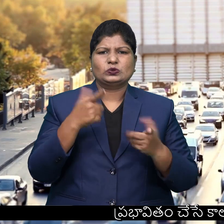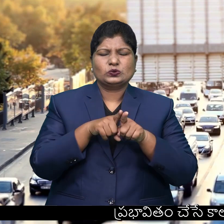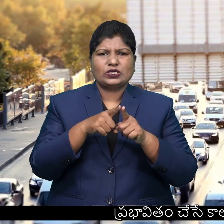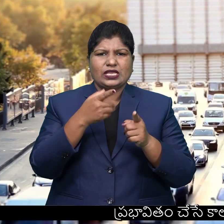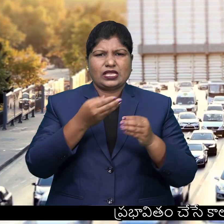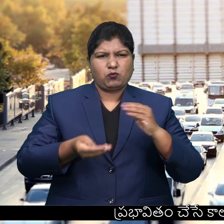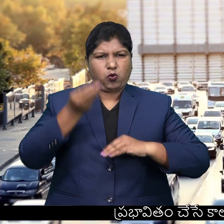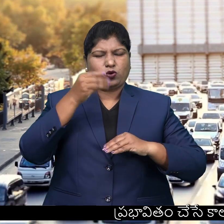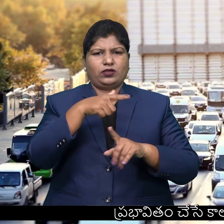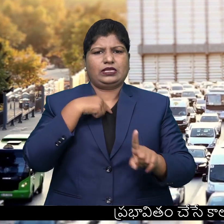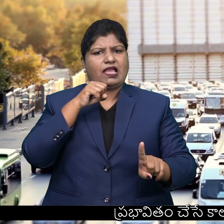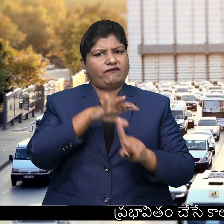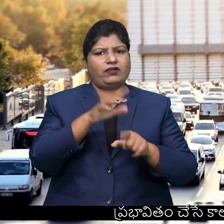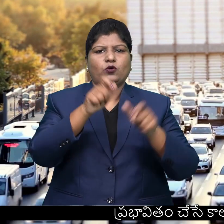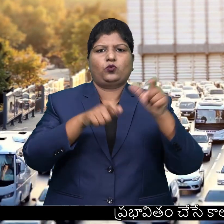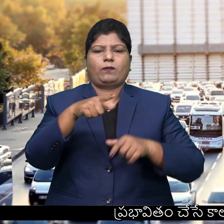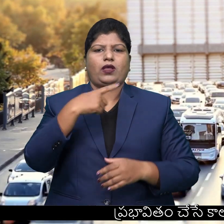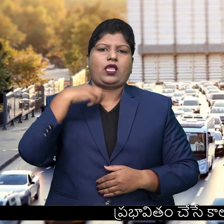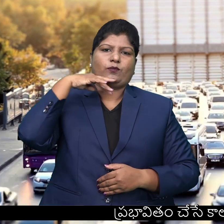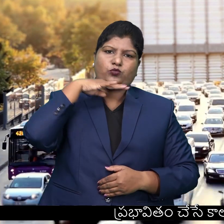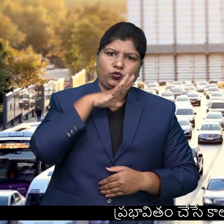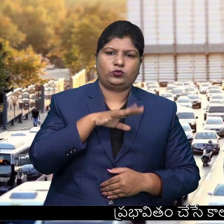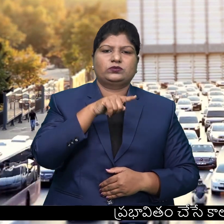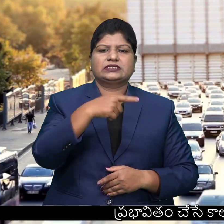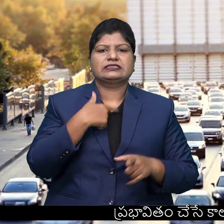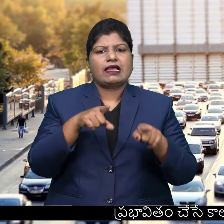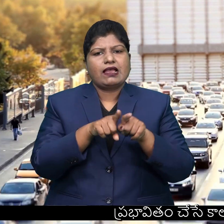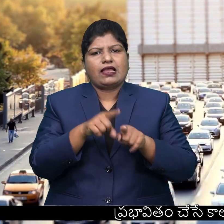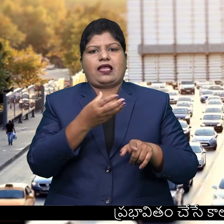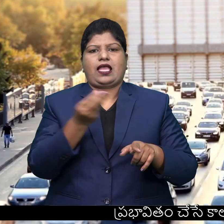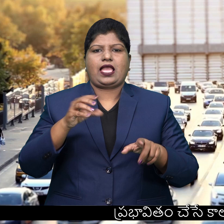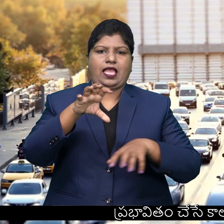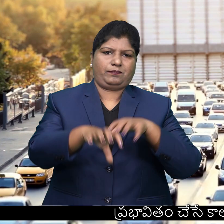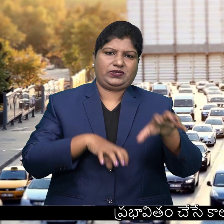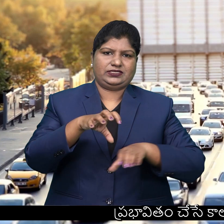ప్రభావితం చేసే కాలుష్యానికి మూలంగా మారింది.